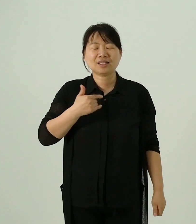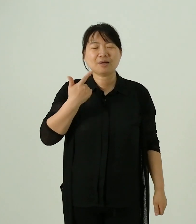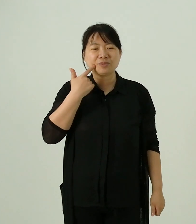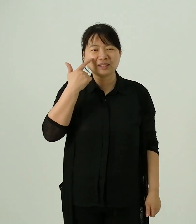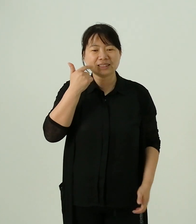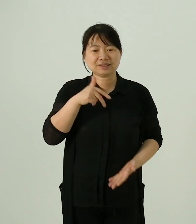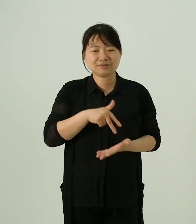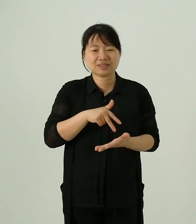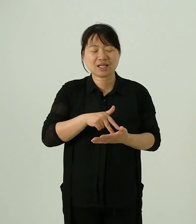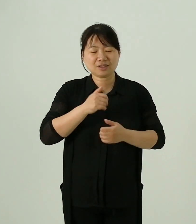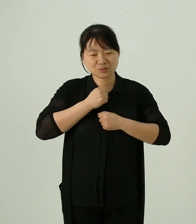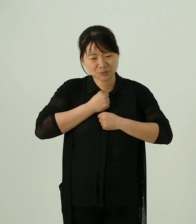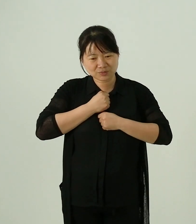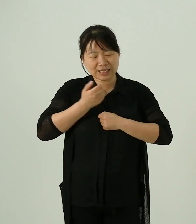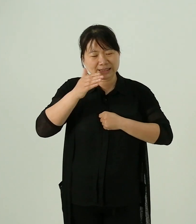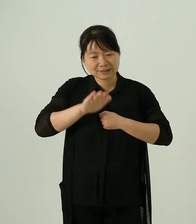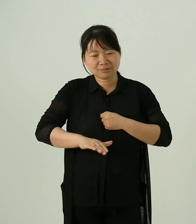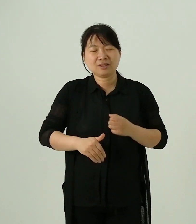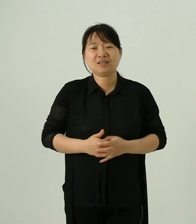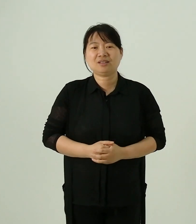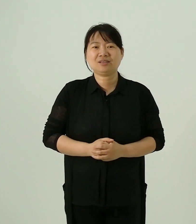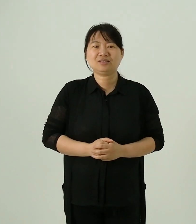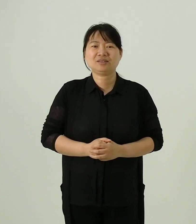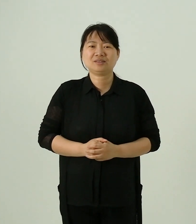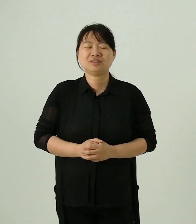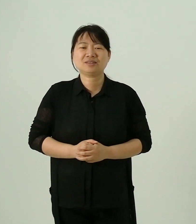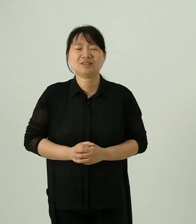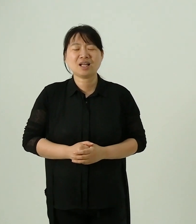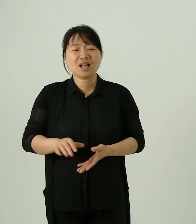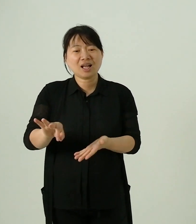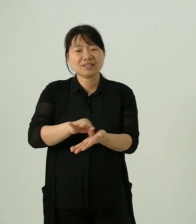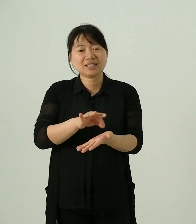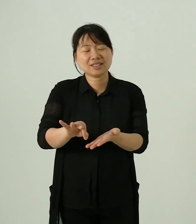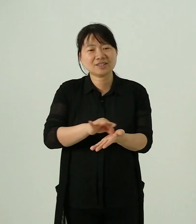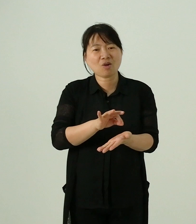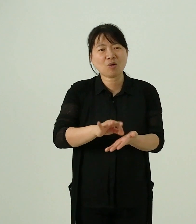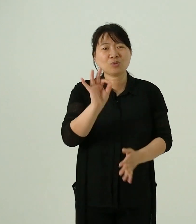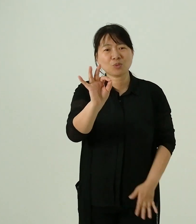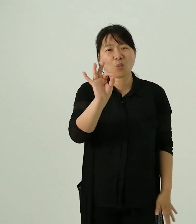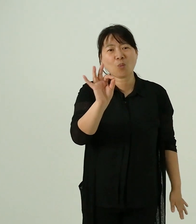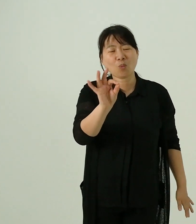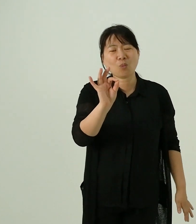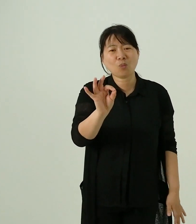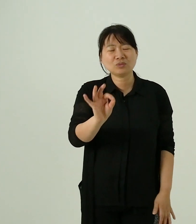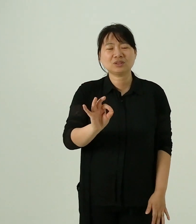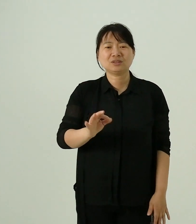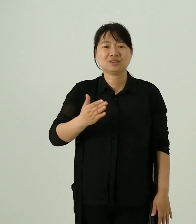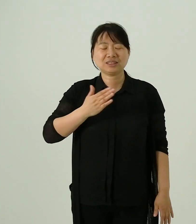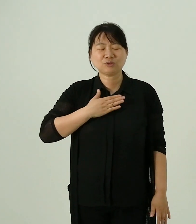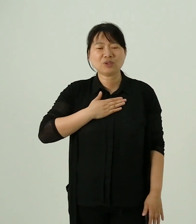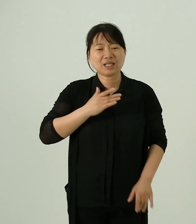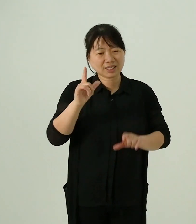조심스럽지만 어떻게 재정이 현실이 될 수 있습니까?